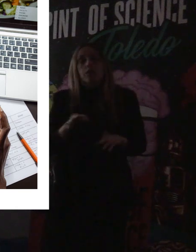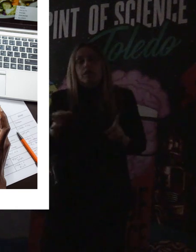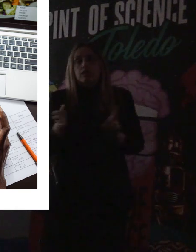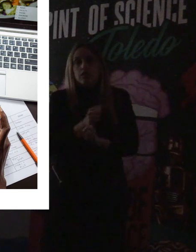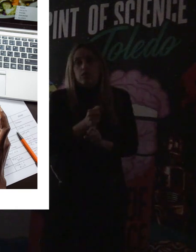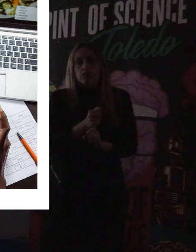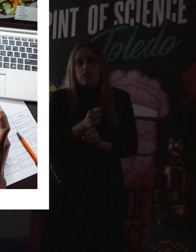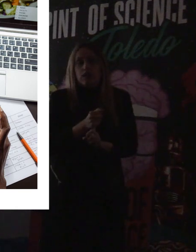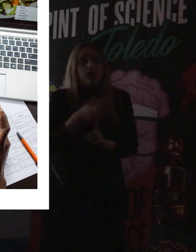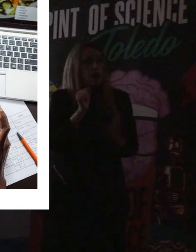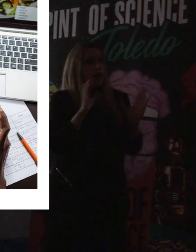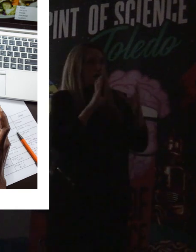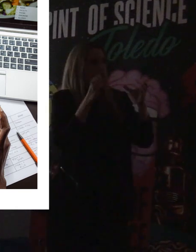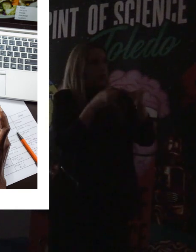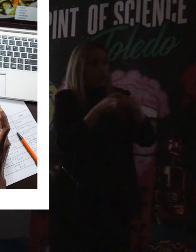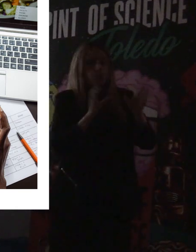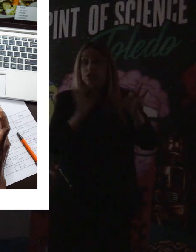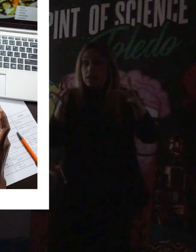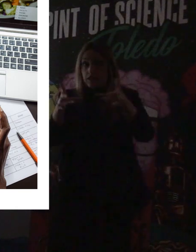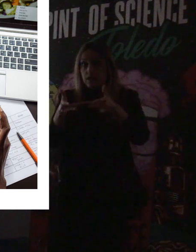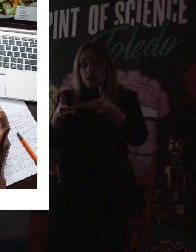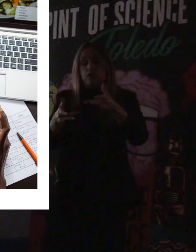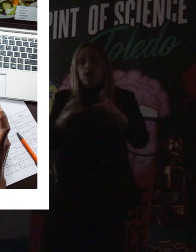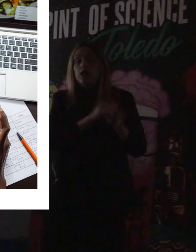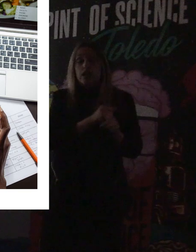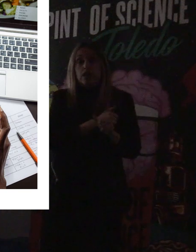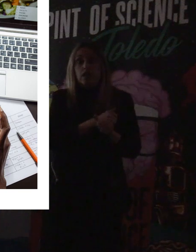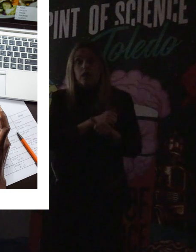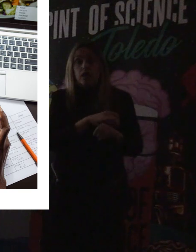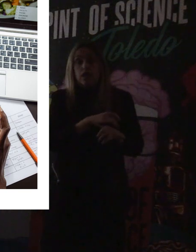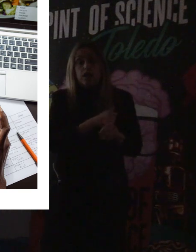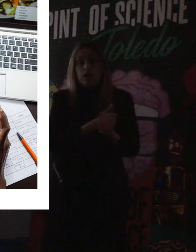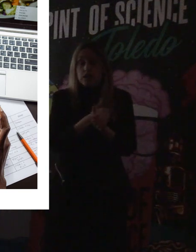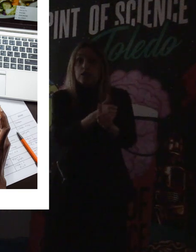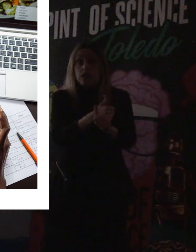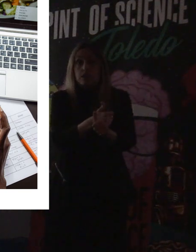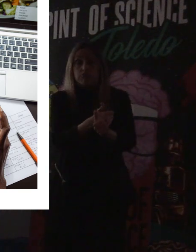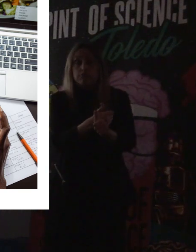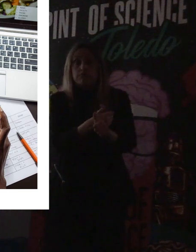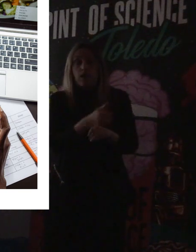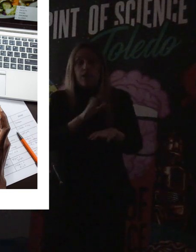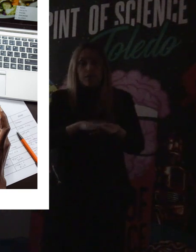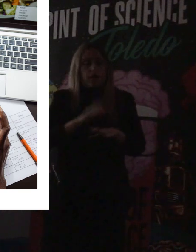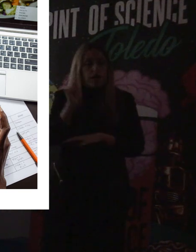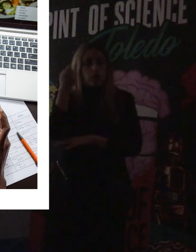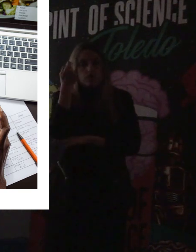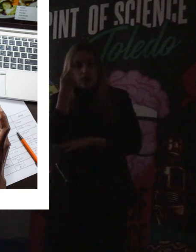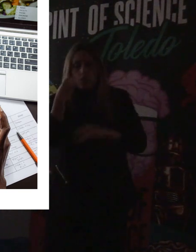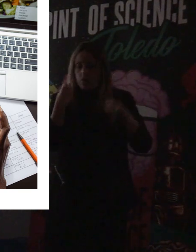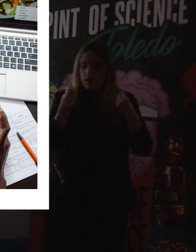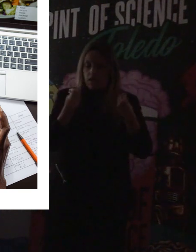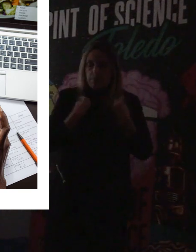la... Hay grupos en el internet que siguen que está haciendo David Sinclair para lograr una vida